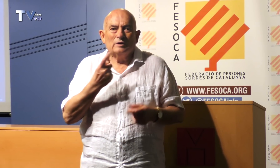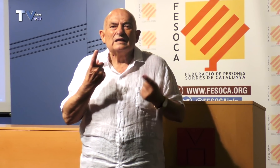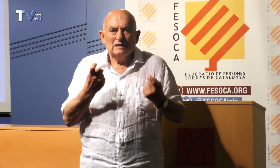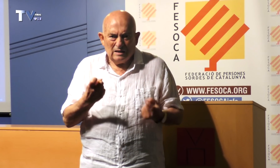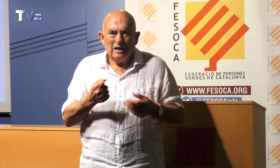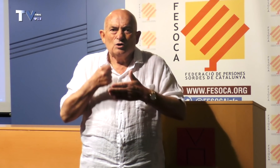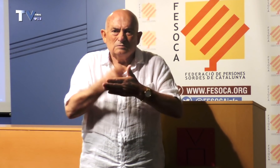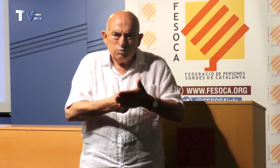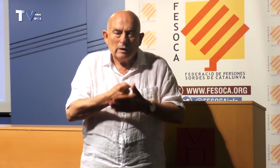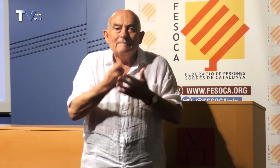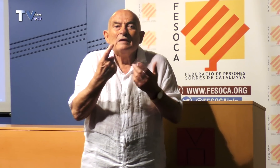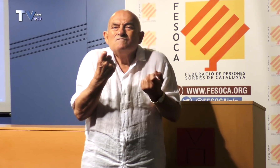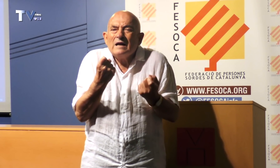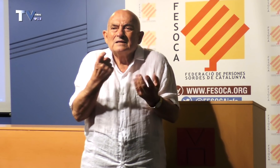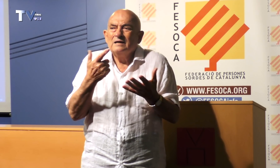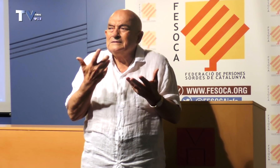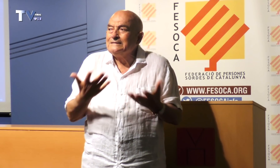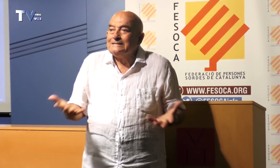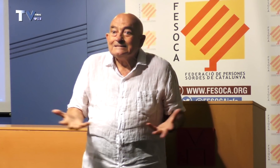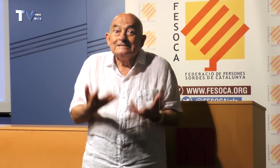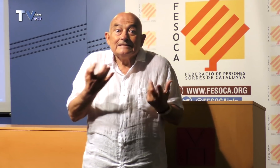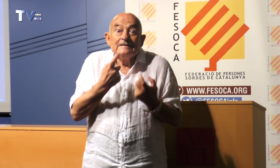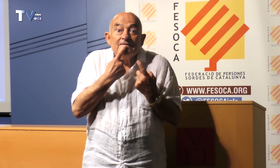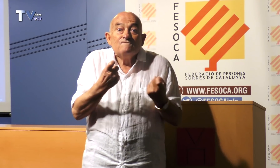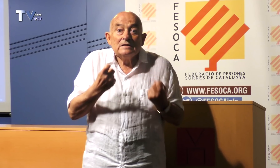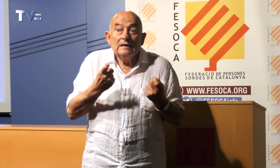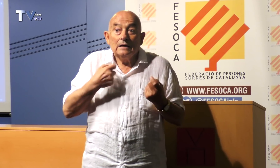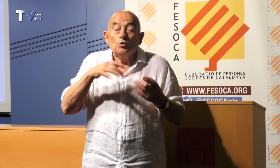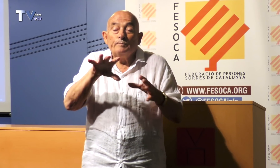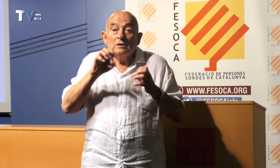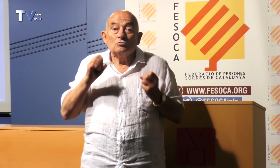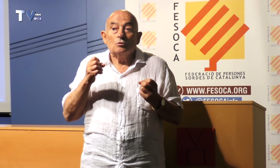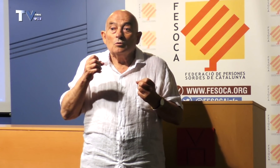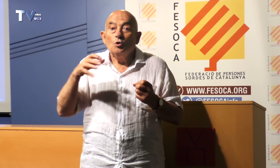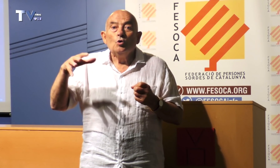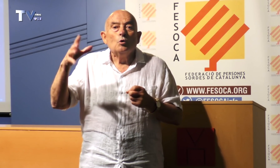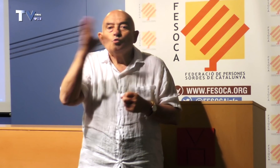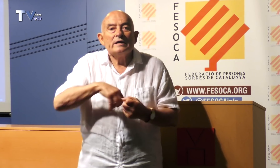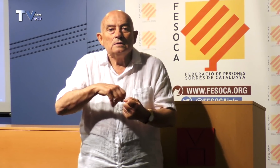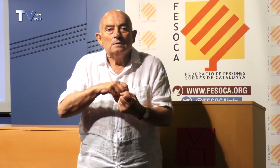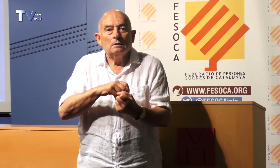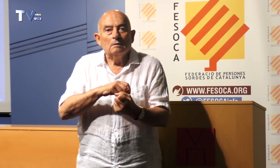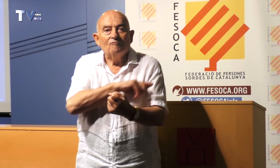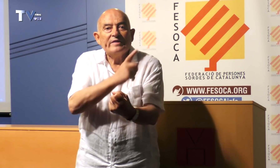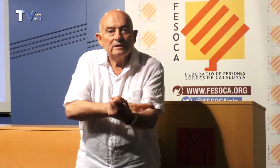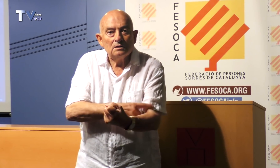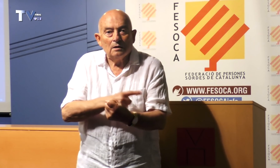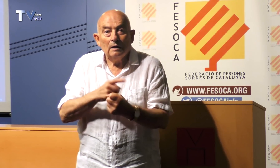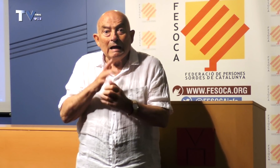la situació de les persones sordes, però les seves necessitats, les seves lluites, encara falta. I és difícil i jo ho entenc, però